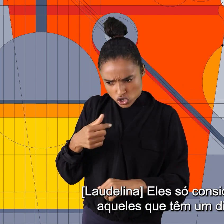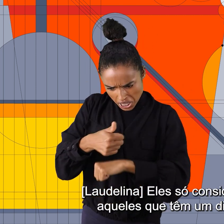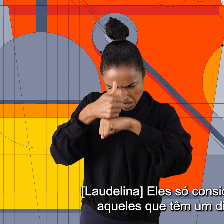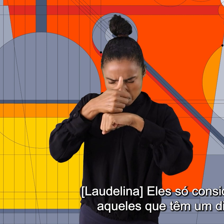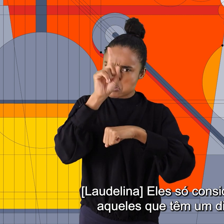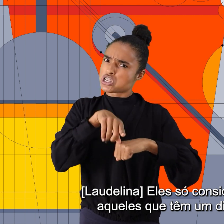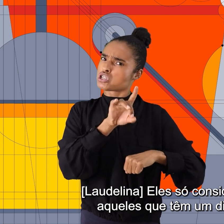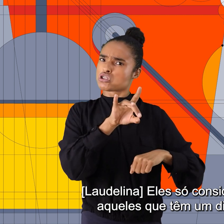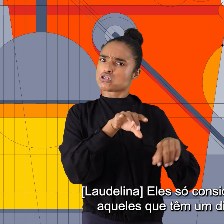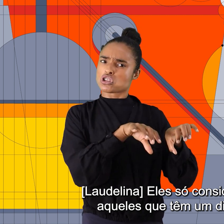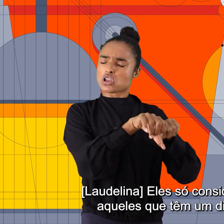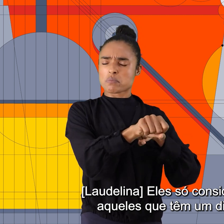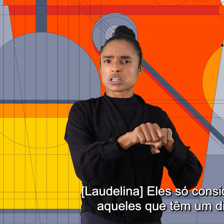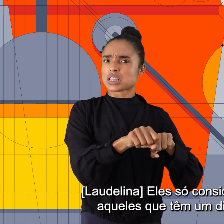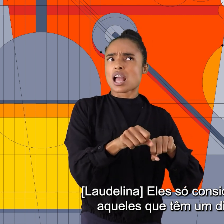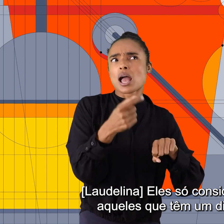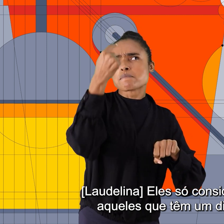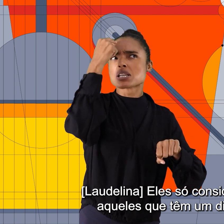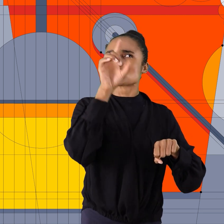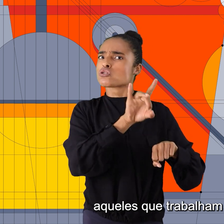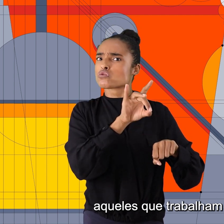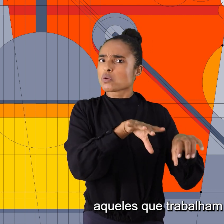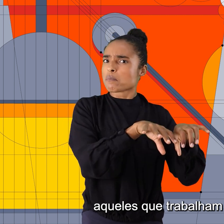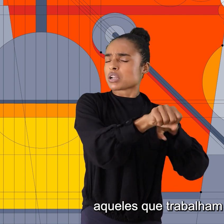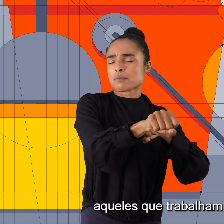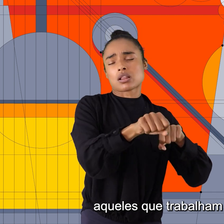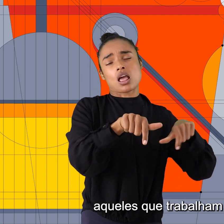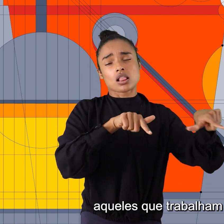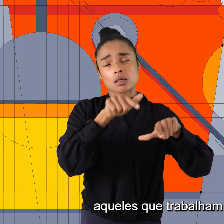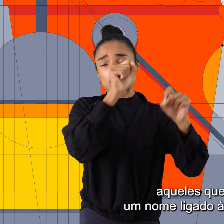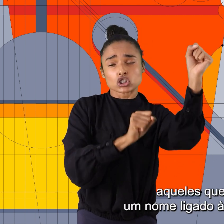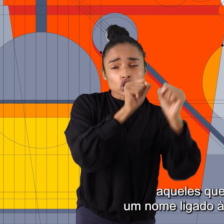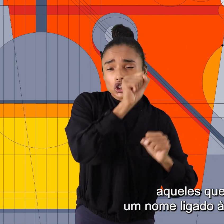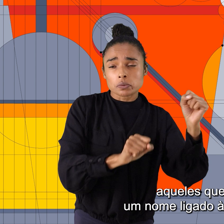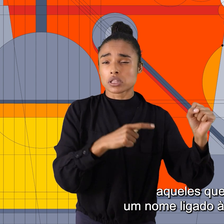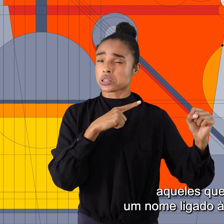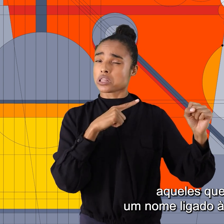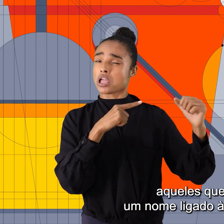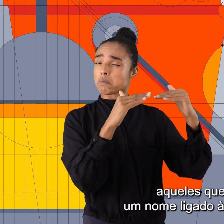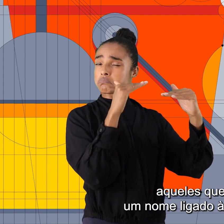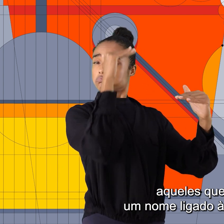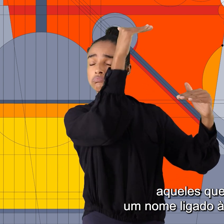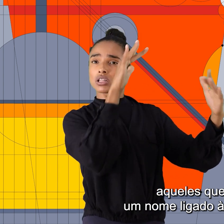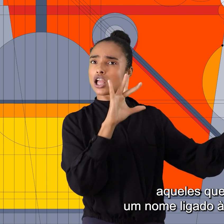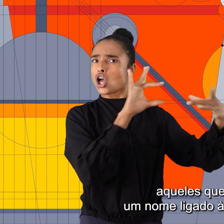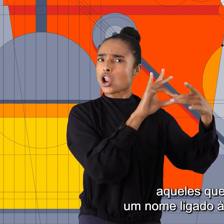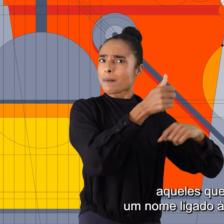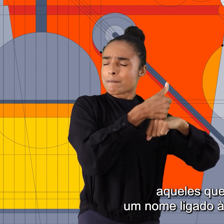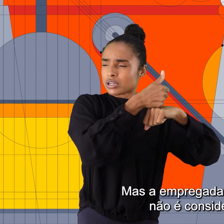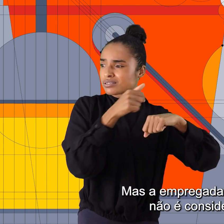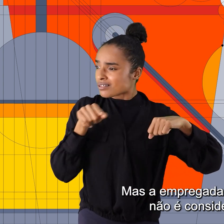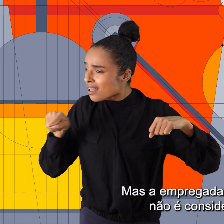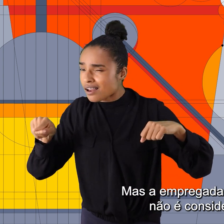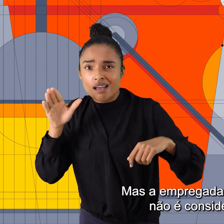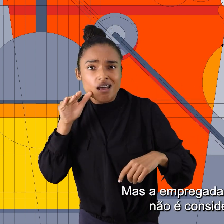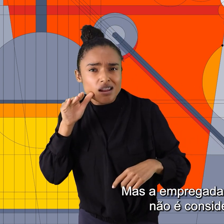só consideram profissional aqueles que têm um diploma na mão, aqueles que trabalham numa indústria, aqueles que têm um nome ligado à profissão.